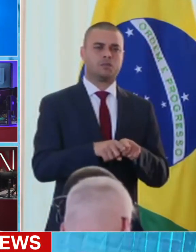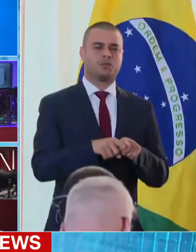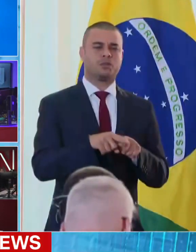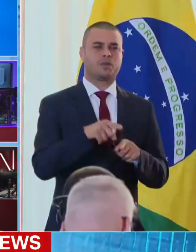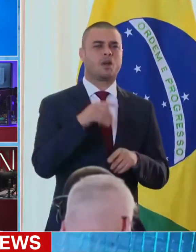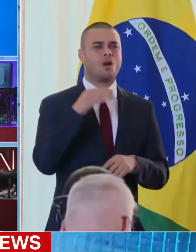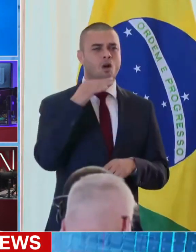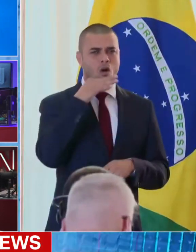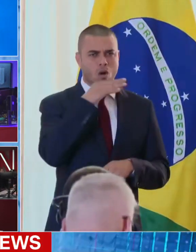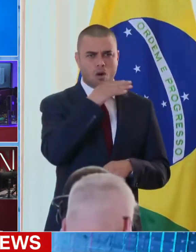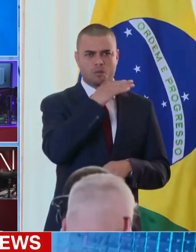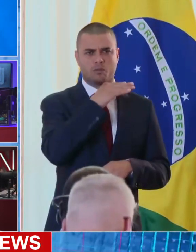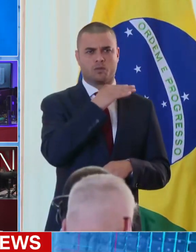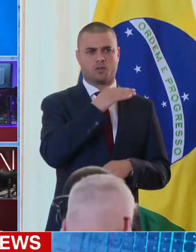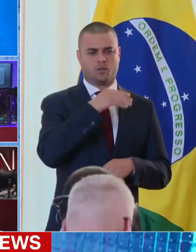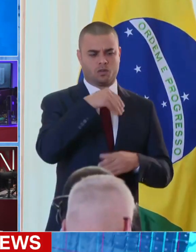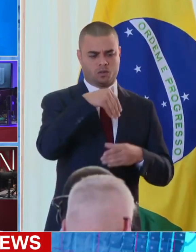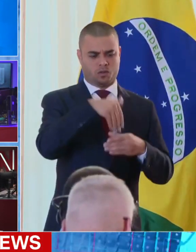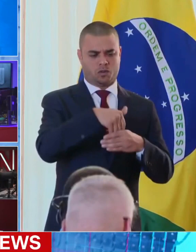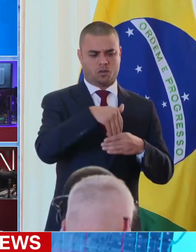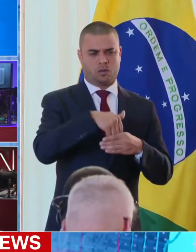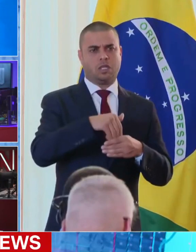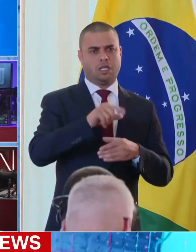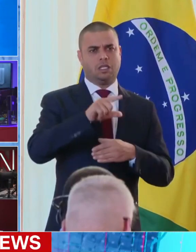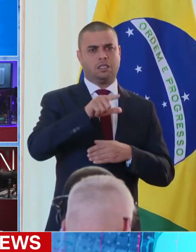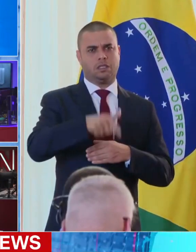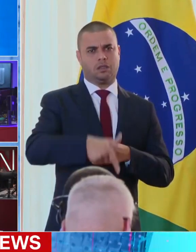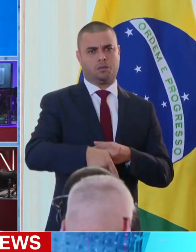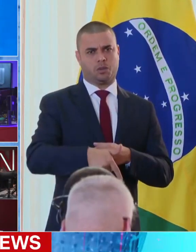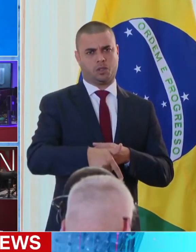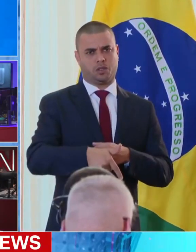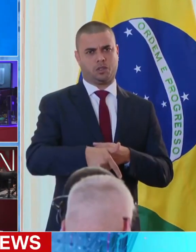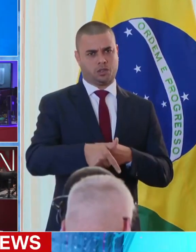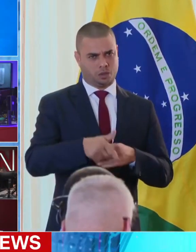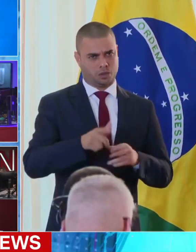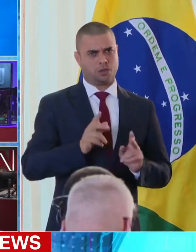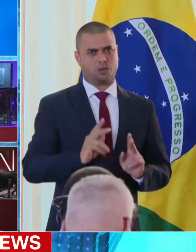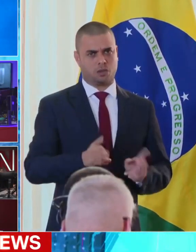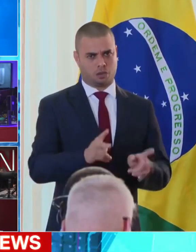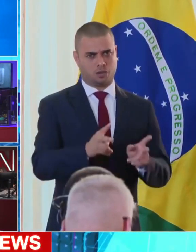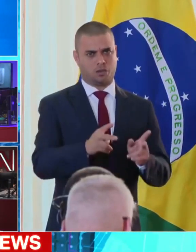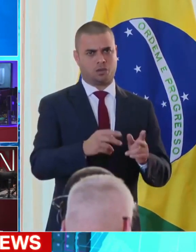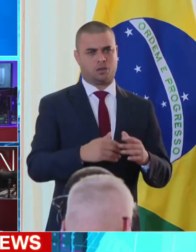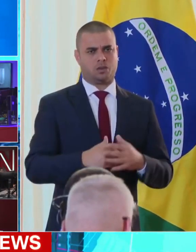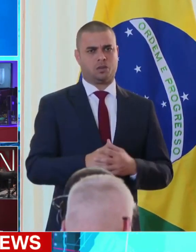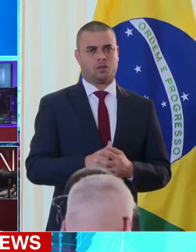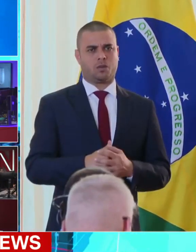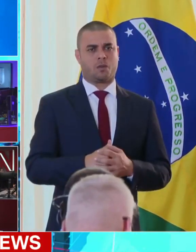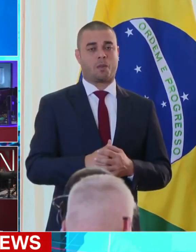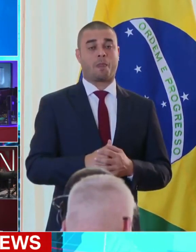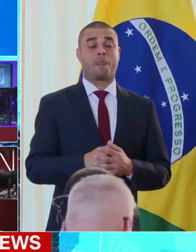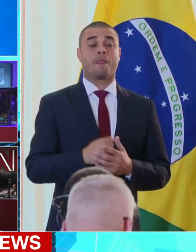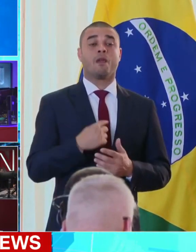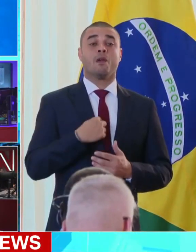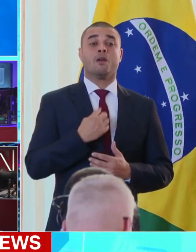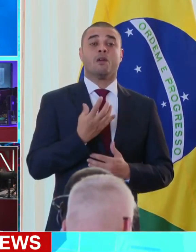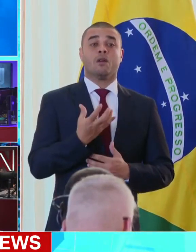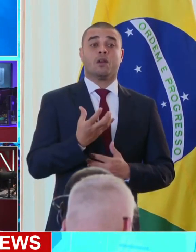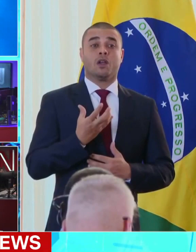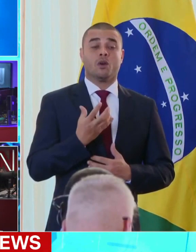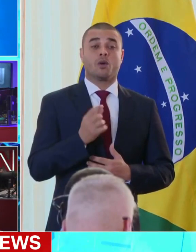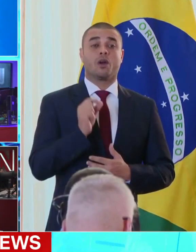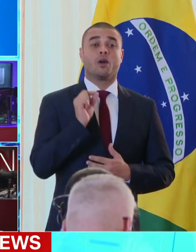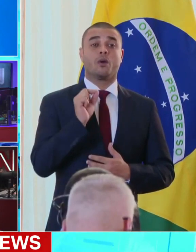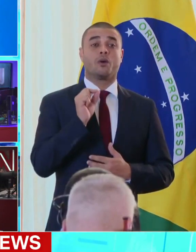insuflando a impressão da existência de uma com germinação ou seja de uma articulação de uma com